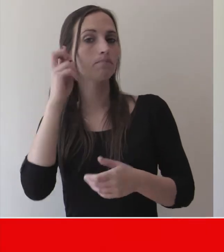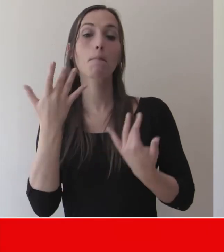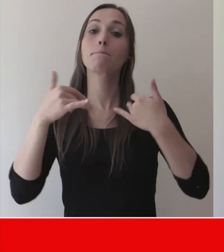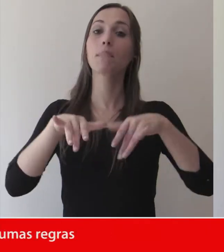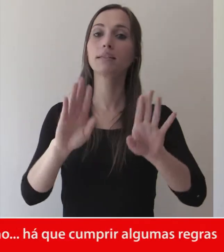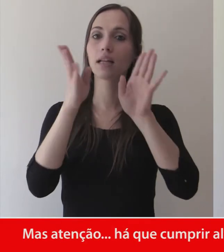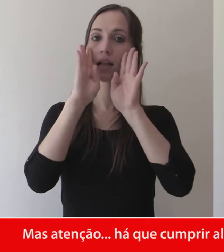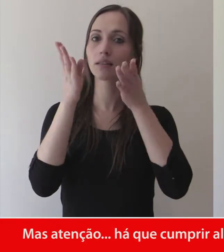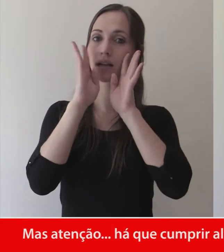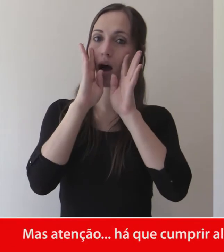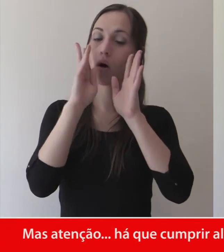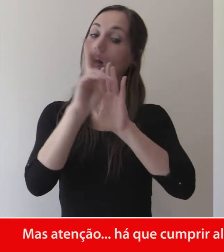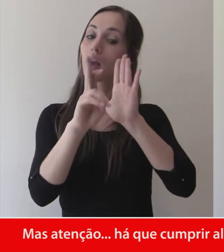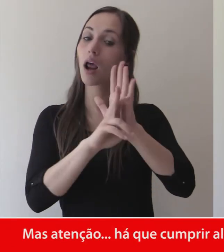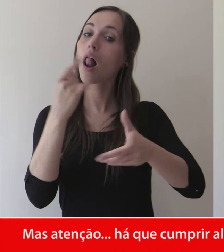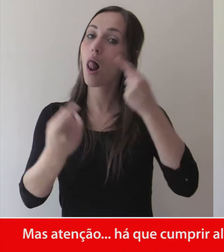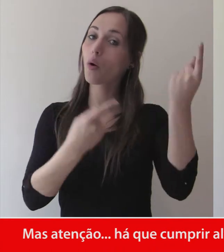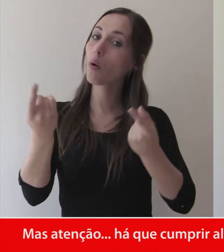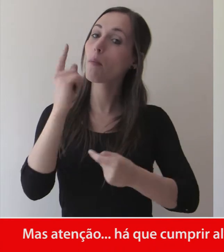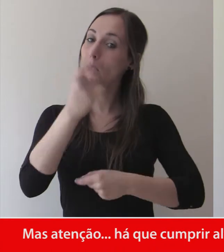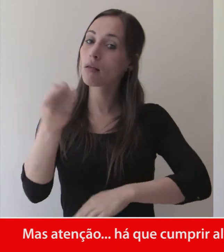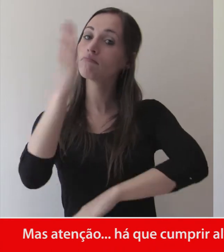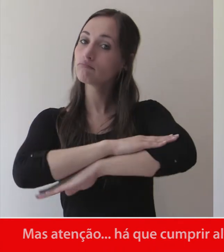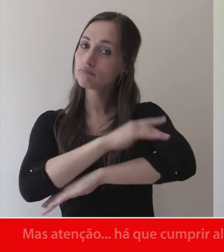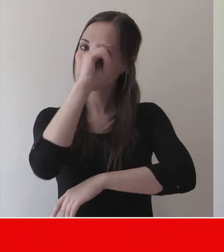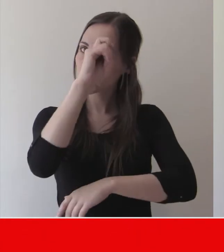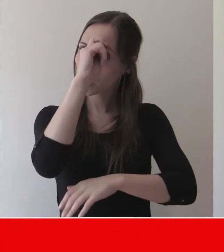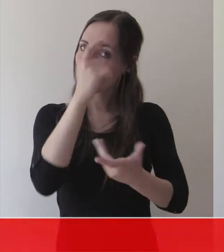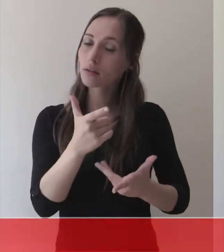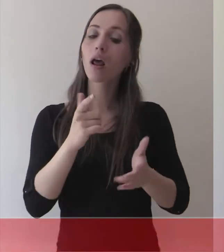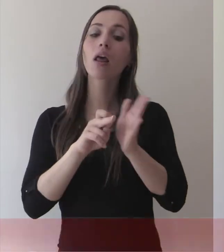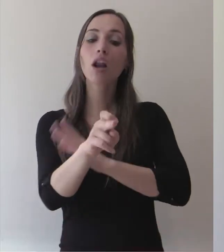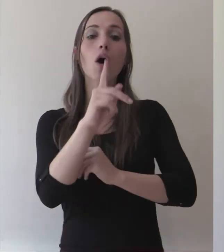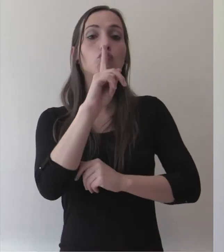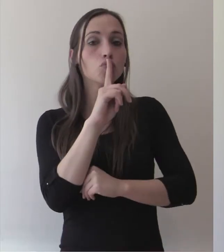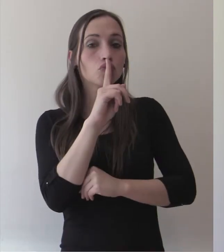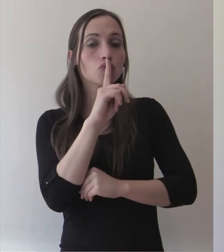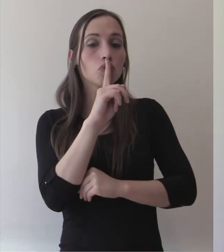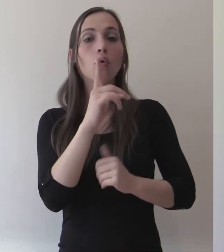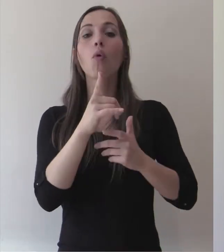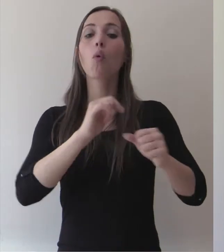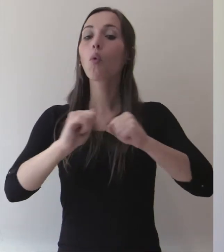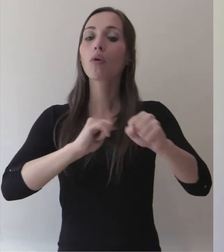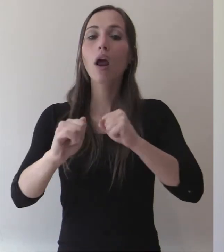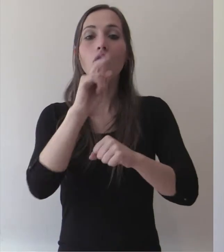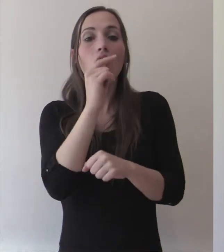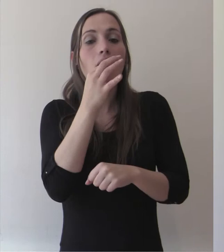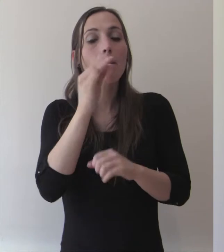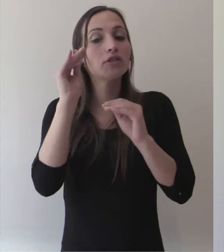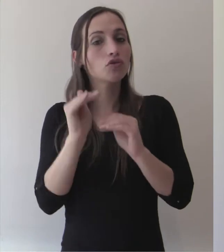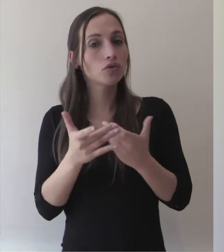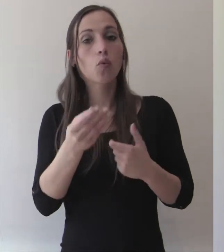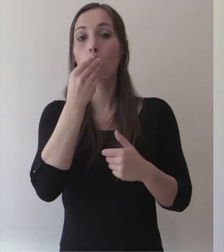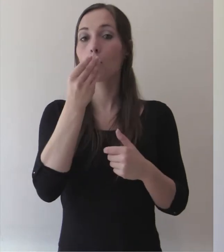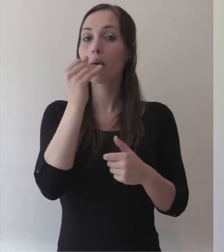Mas atenção, há que cumprir algumas regras. Entrar em silêncio sem correr e falar baixinho, não comer ou beber dentro